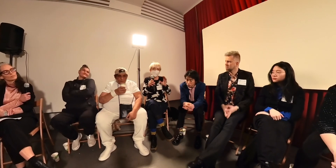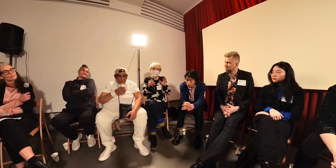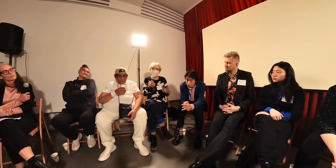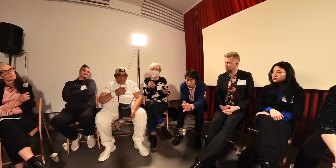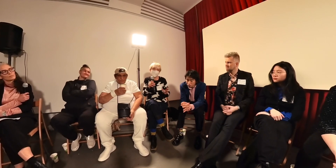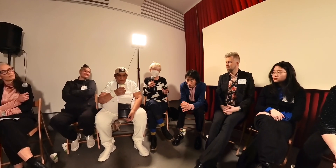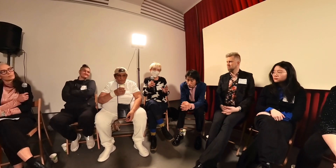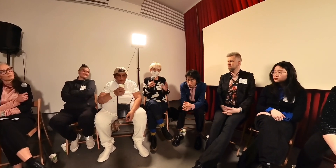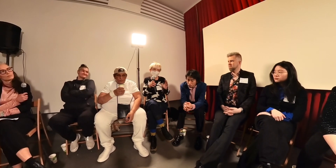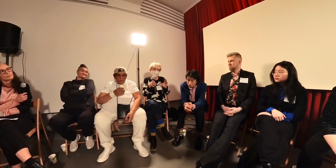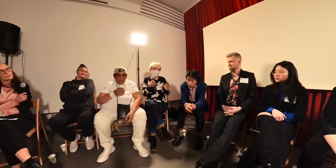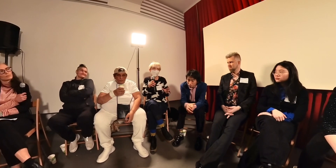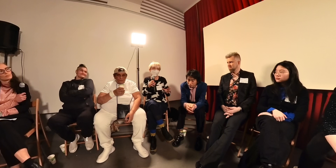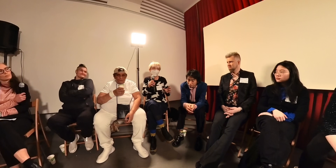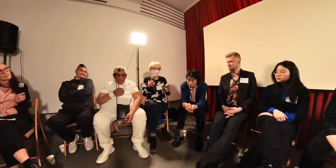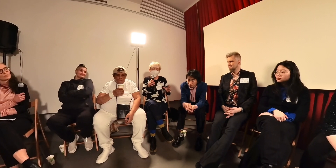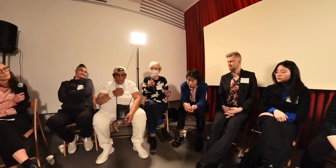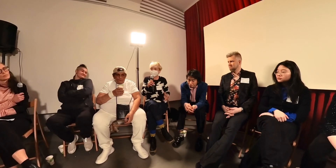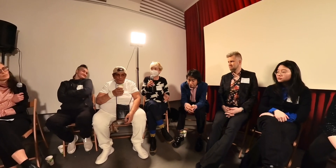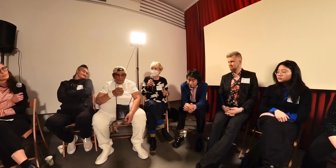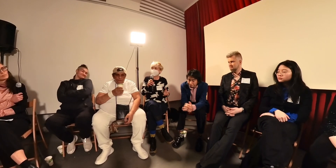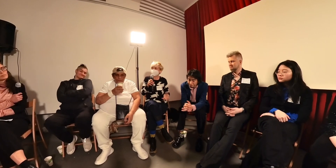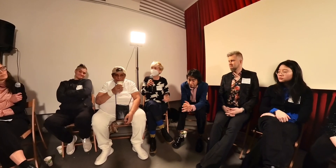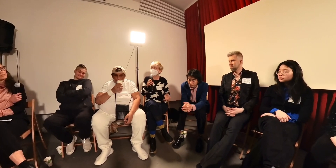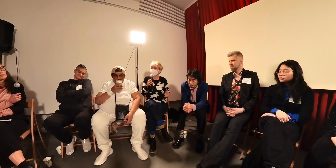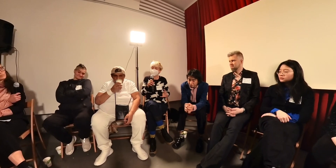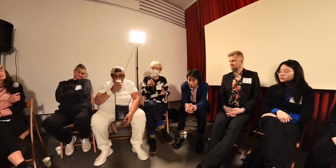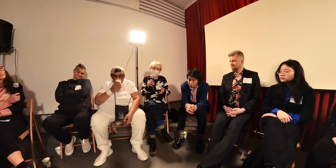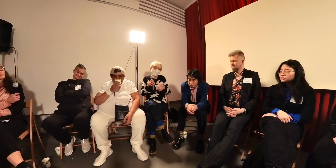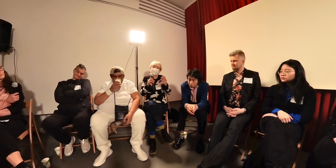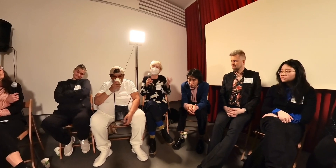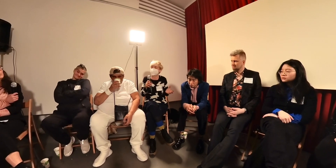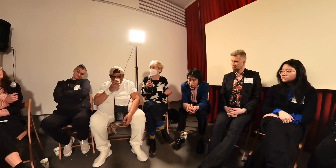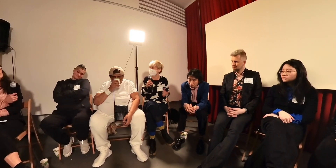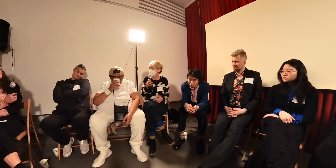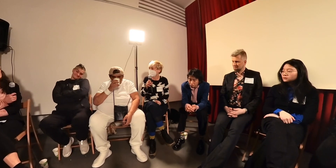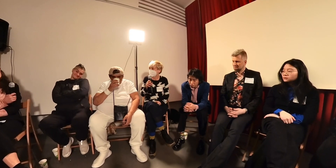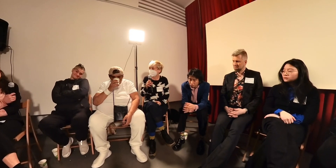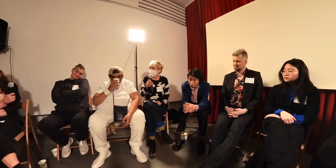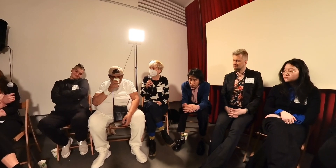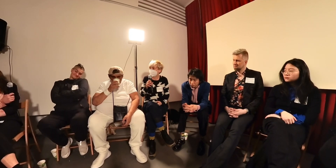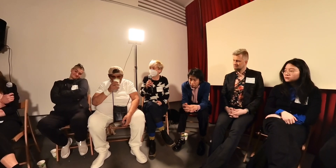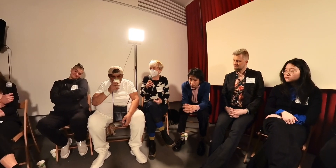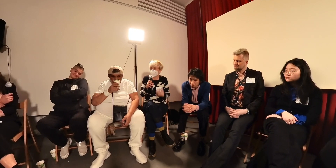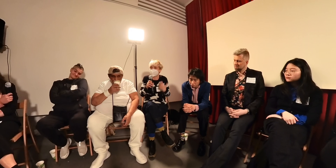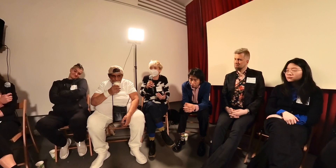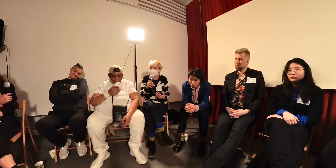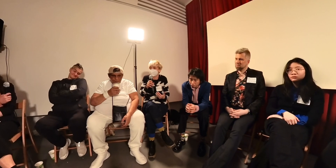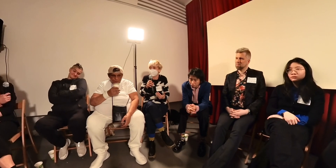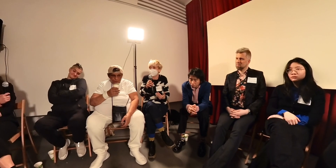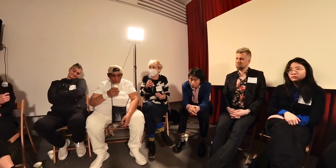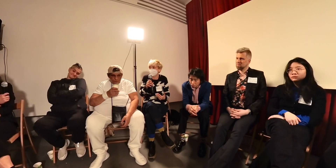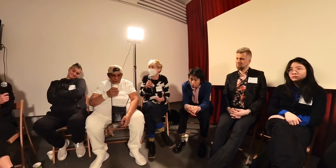jich z té identity toho člověka bez domova, aby se cítili, že prakticky to nešlo. Takže já, protože